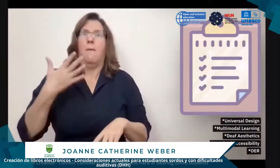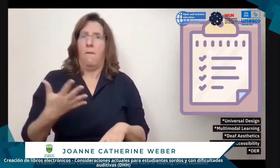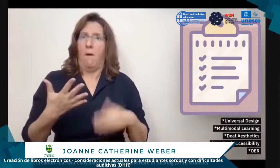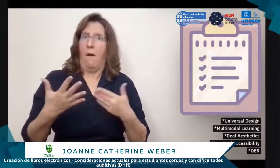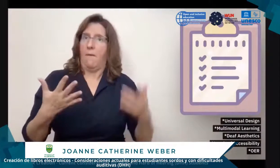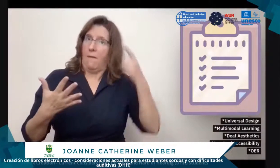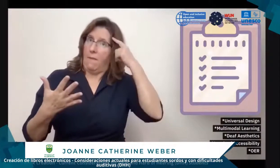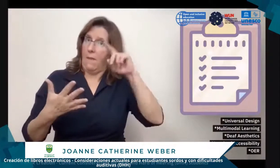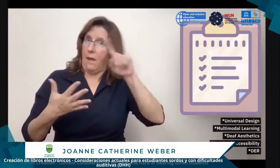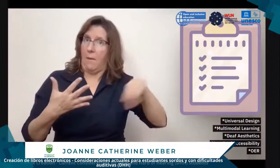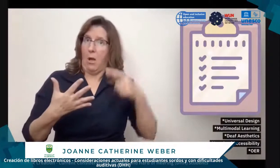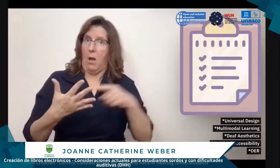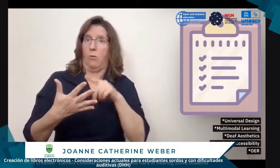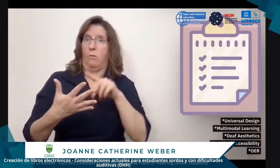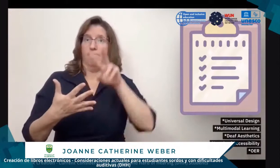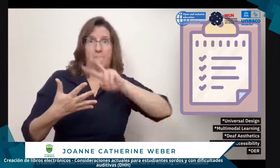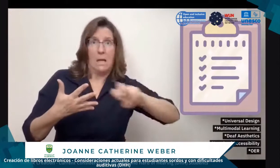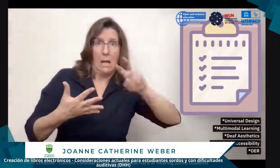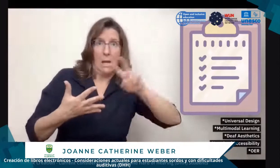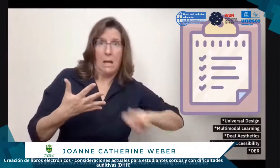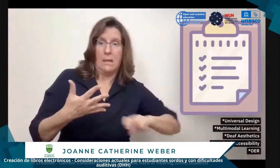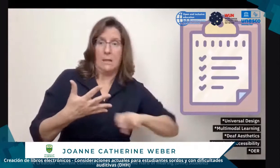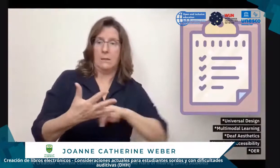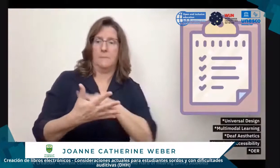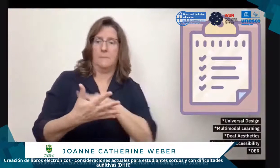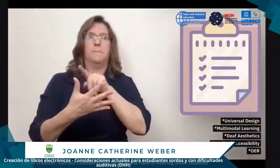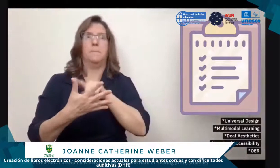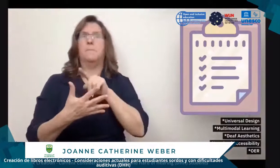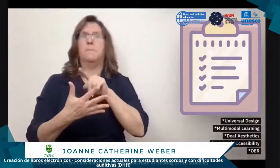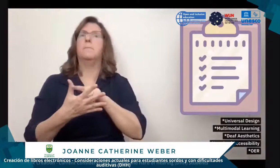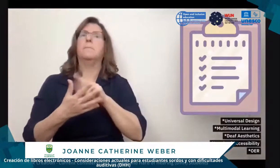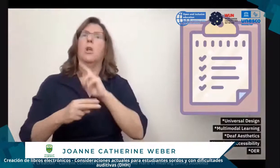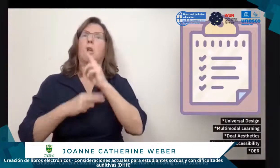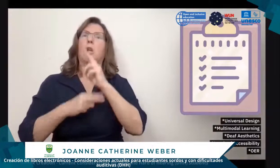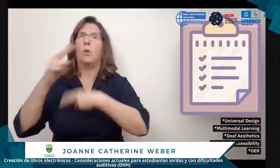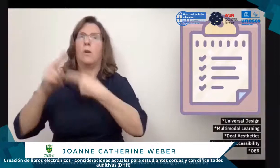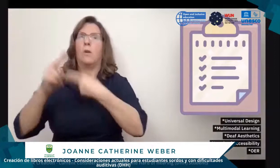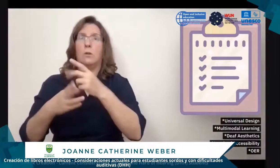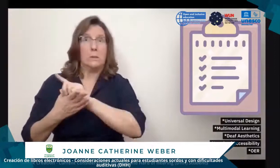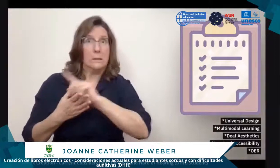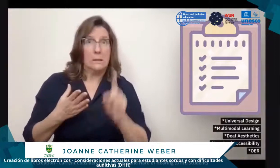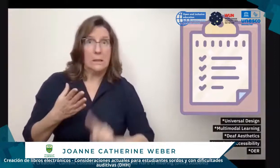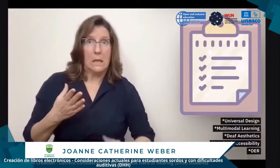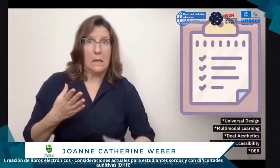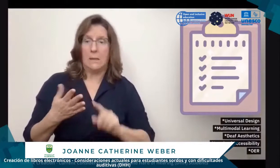Los cinco lentes que exploraremos son el diseño universal,